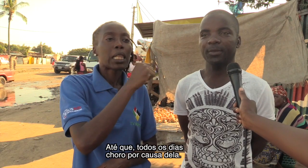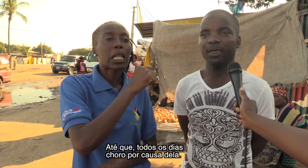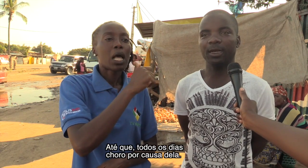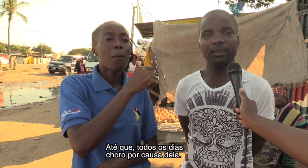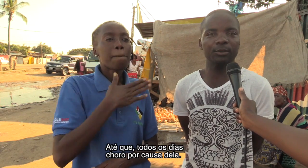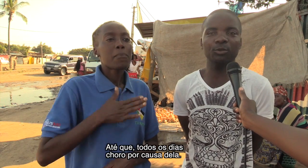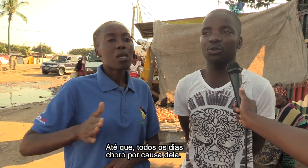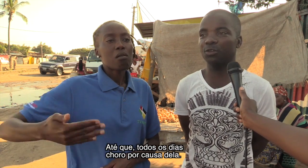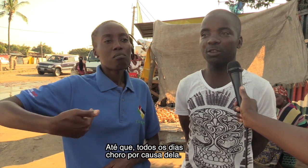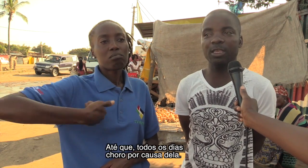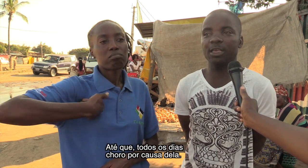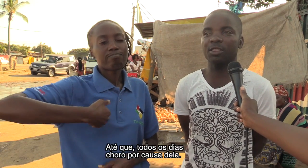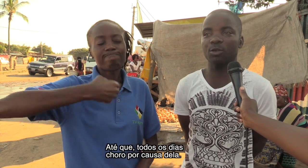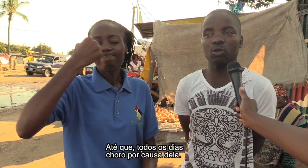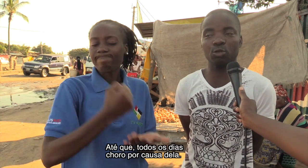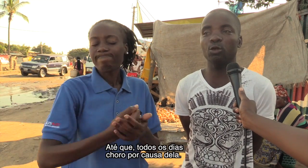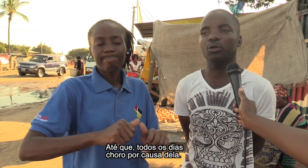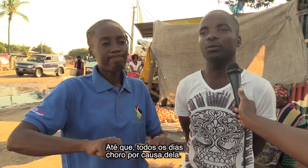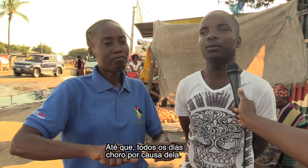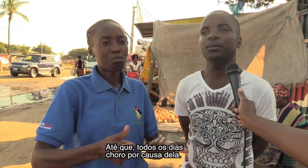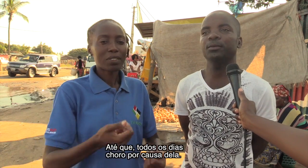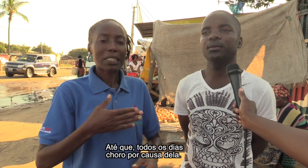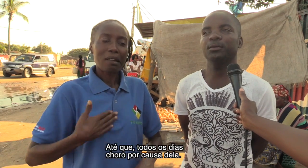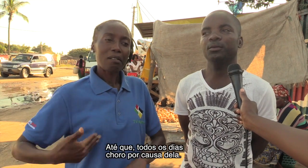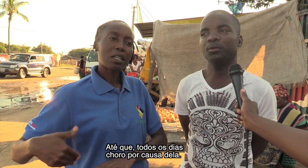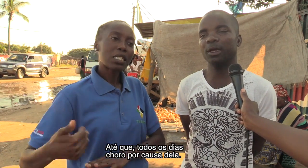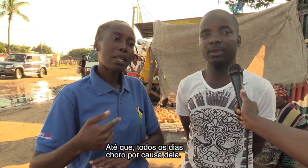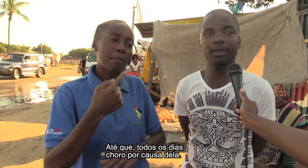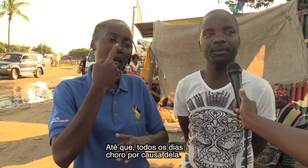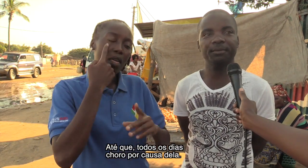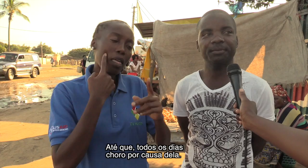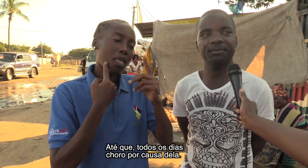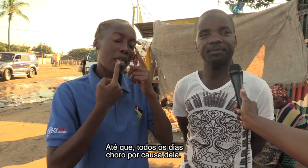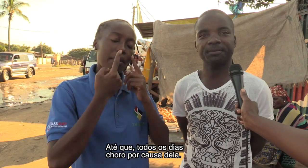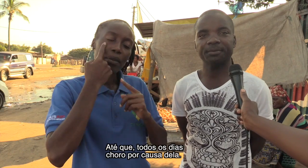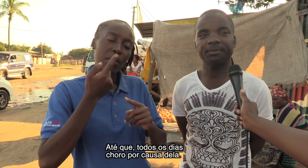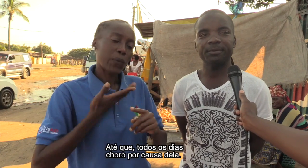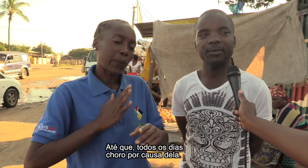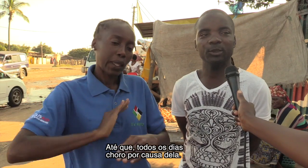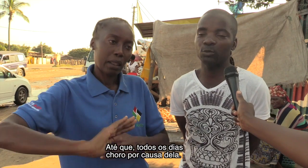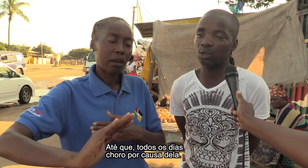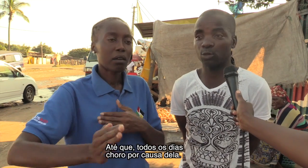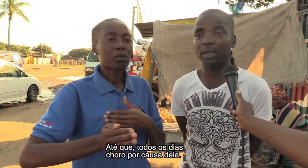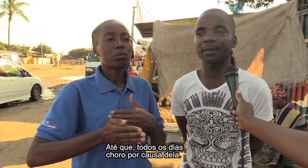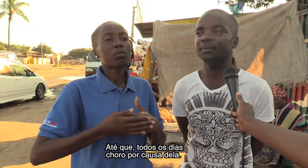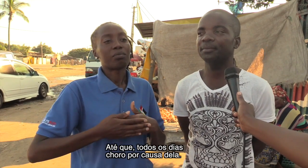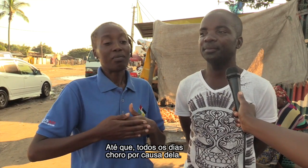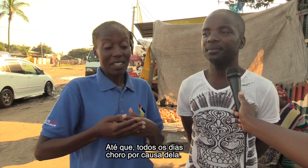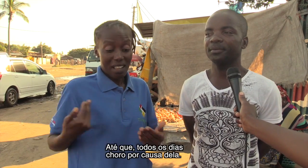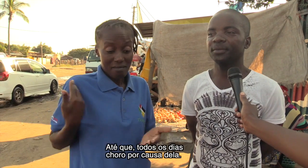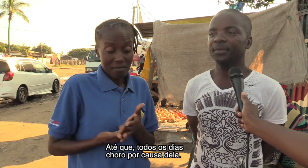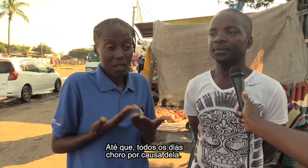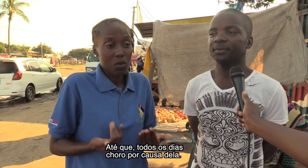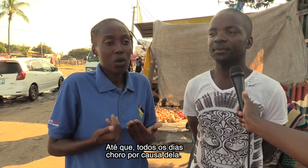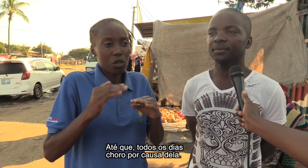Até que todos os dias, eu choro. Para chorar.